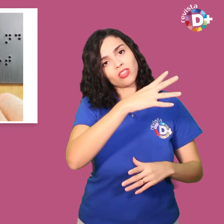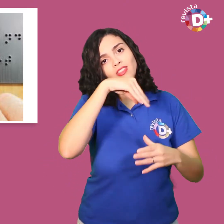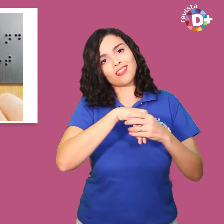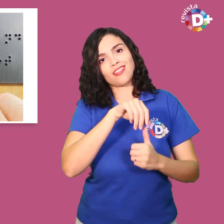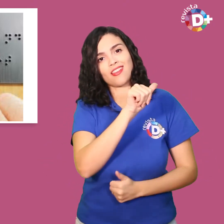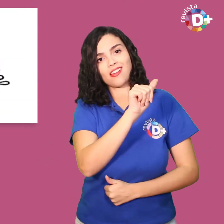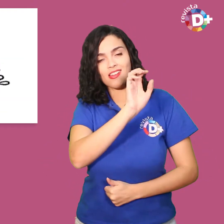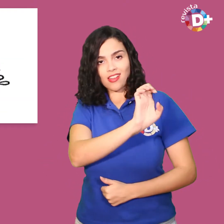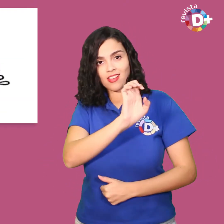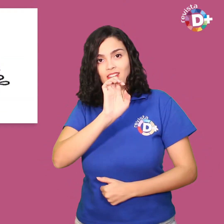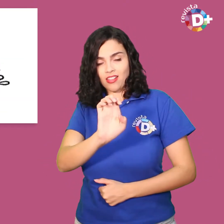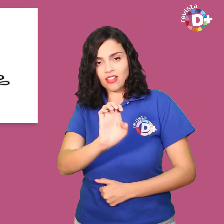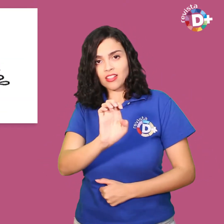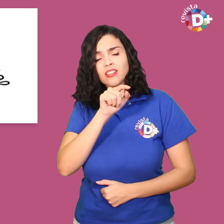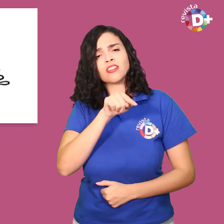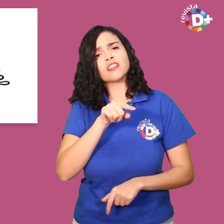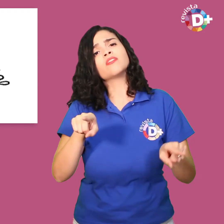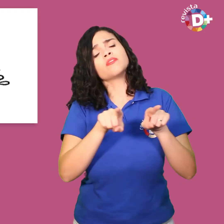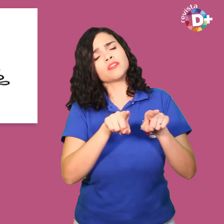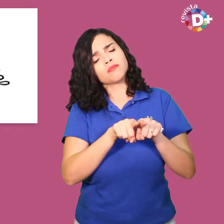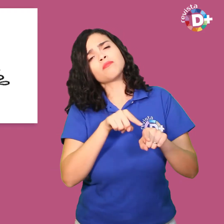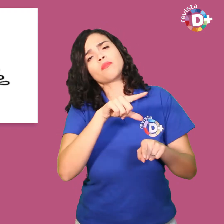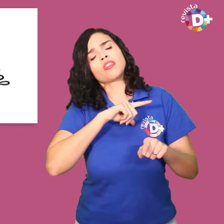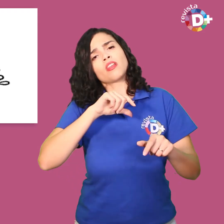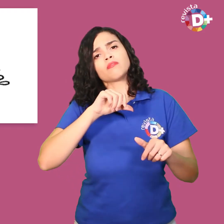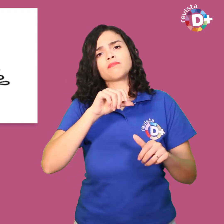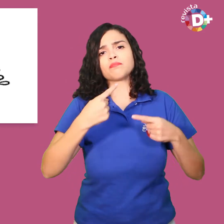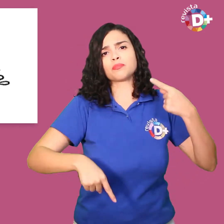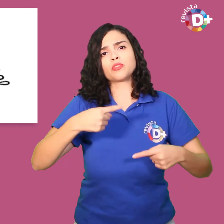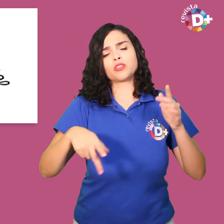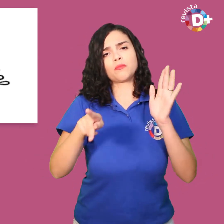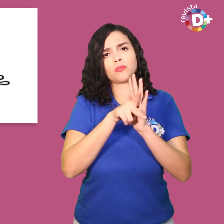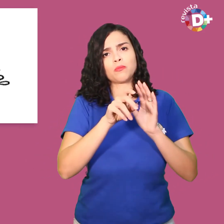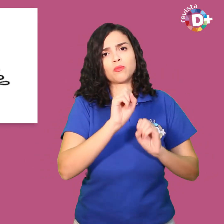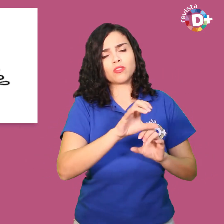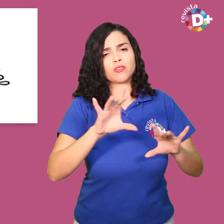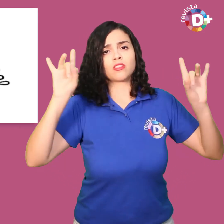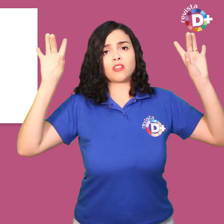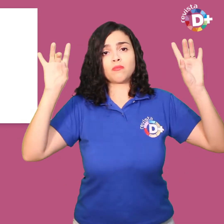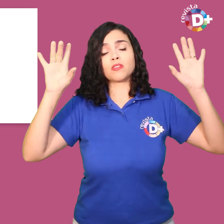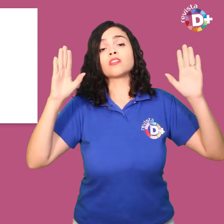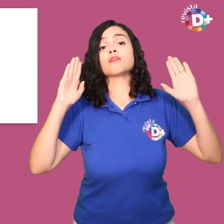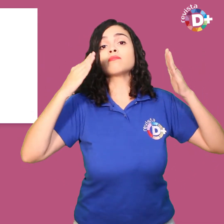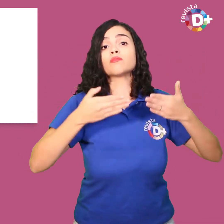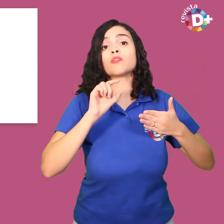pelo atendimento educacional especializado, são fruto da política de educação especial na perspectiva da educação inclusiva